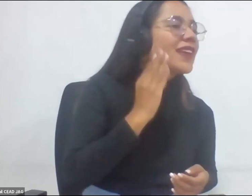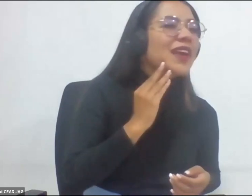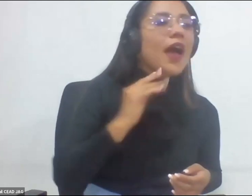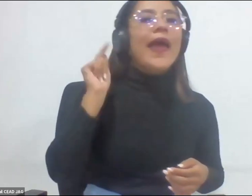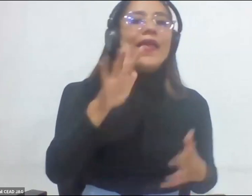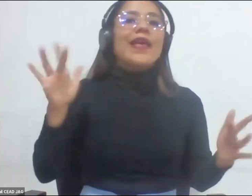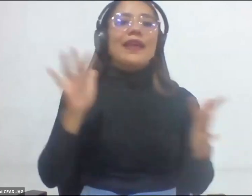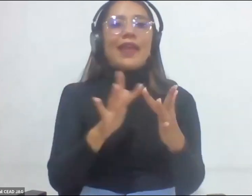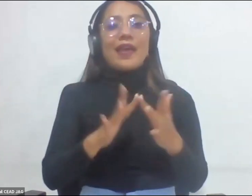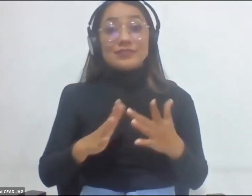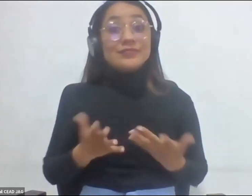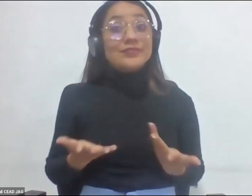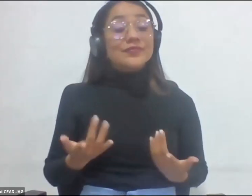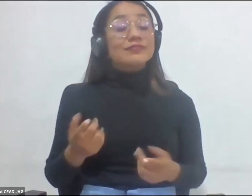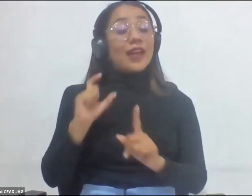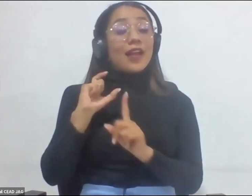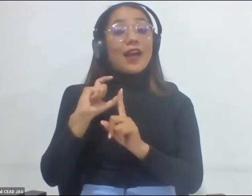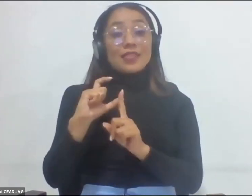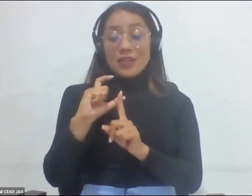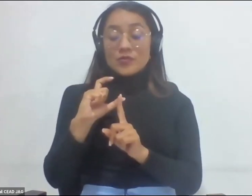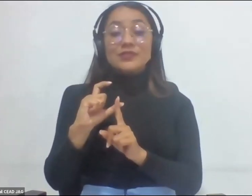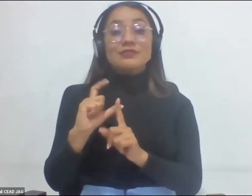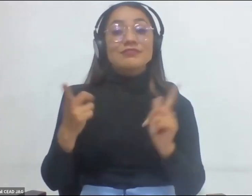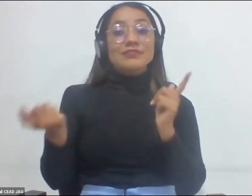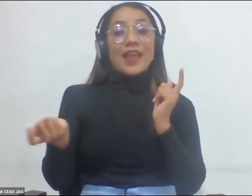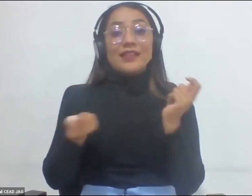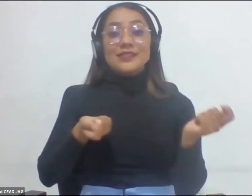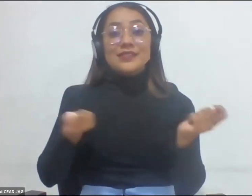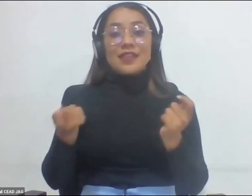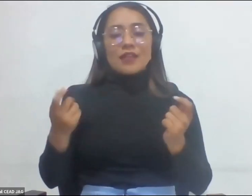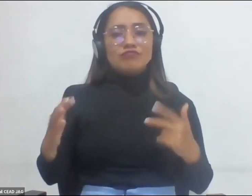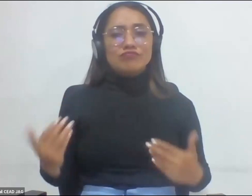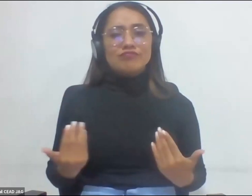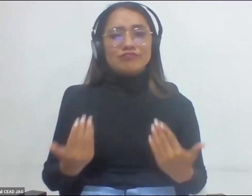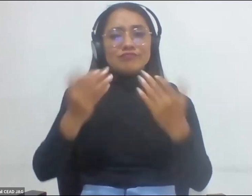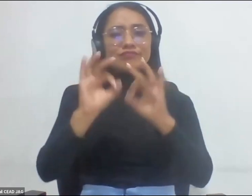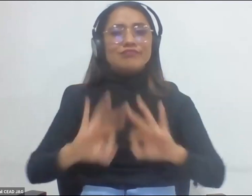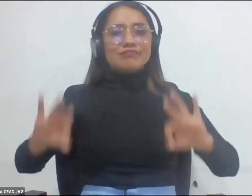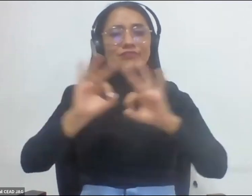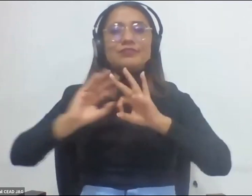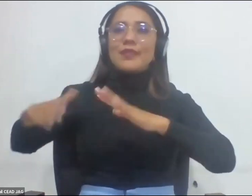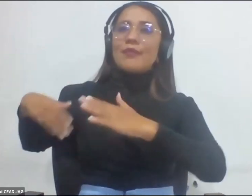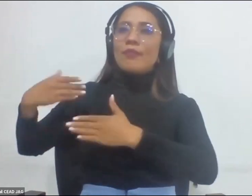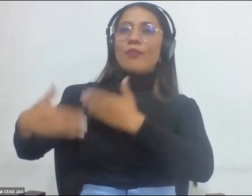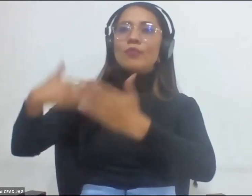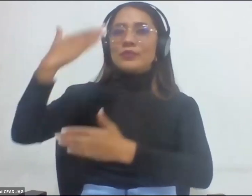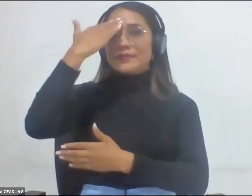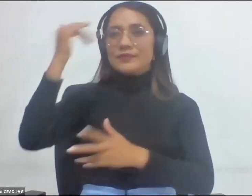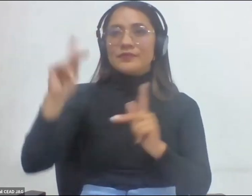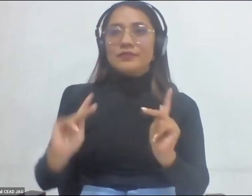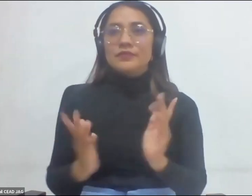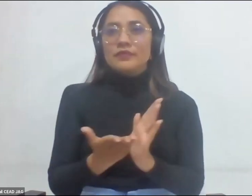son estrategias que le facilitan sin ser facilistas el proceso académico al estudiante